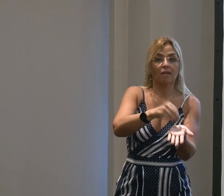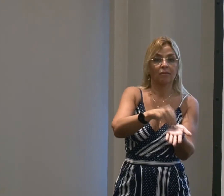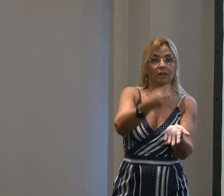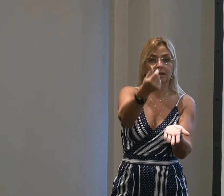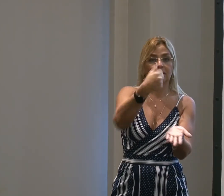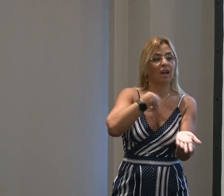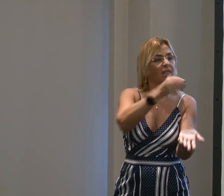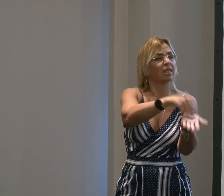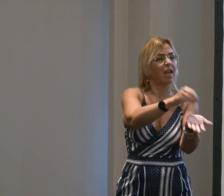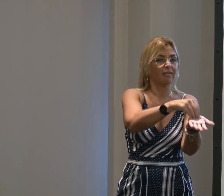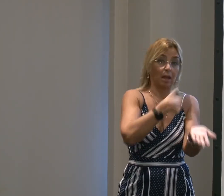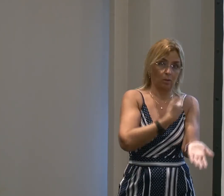trouxeram relatos